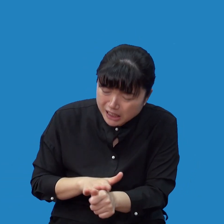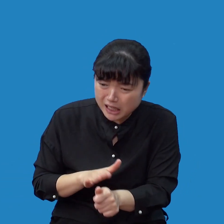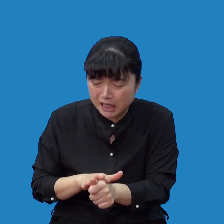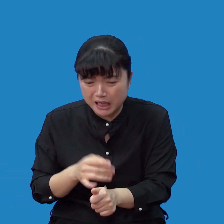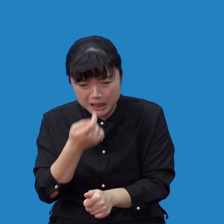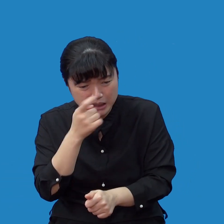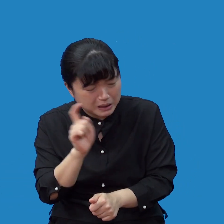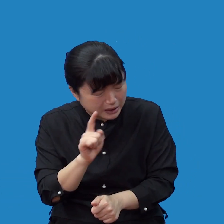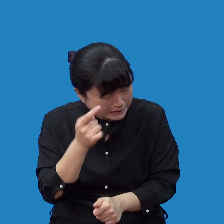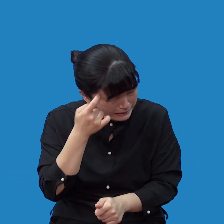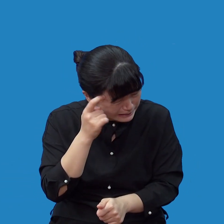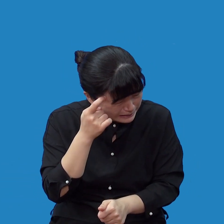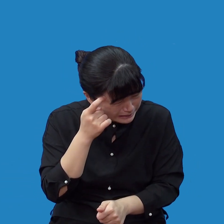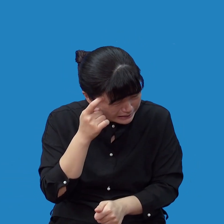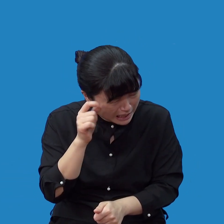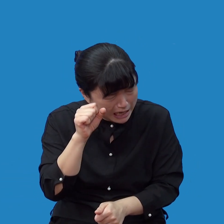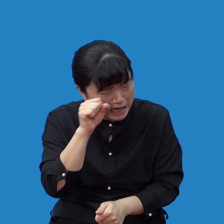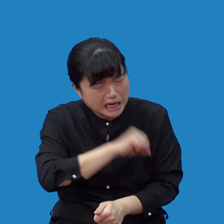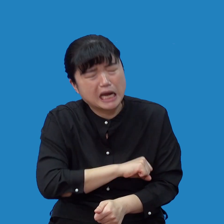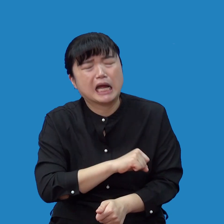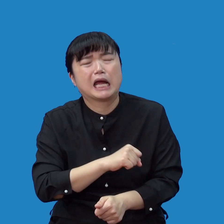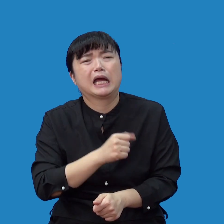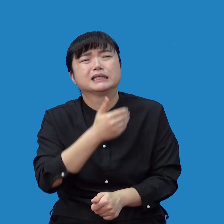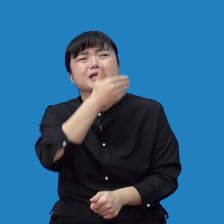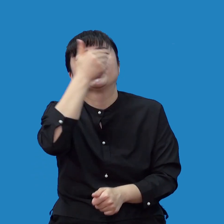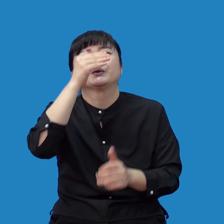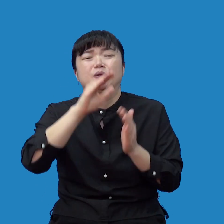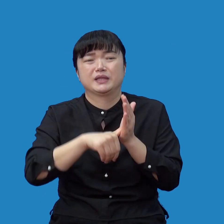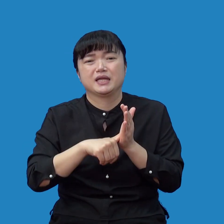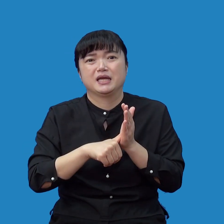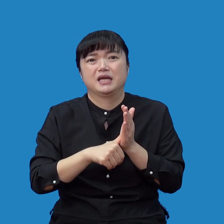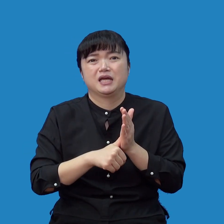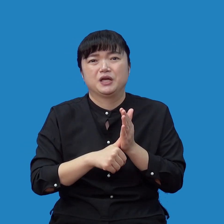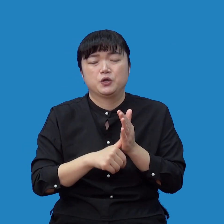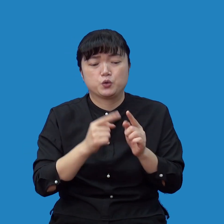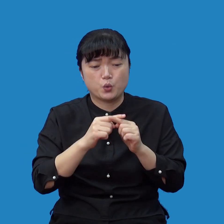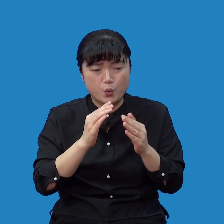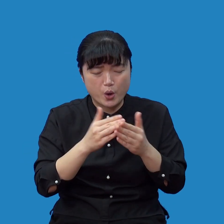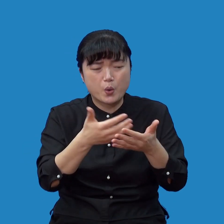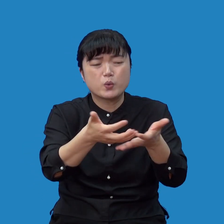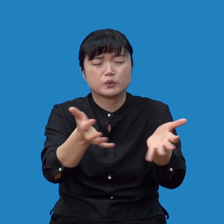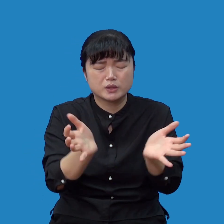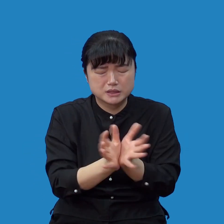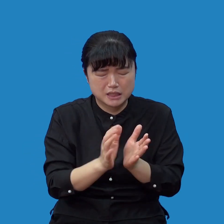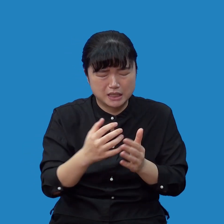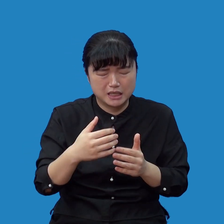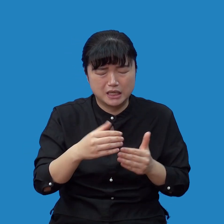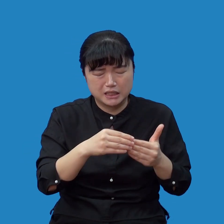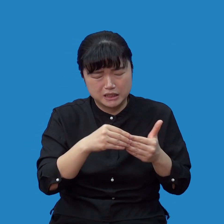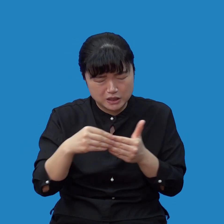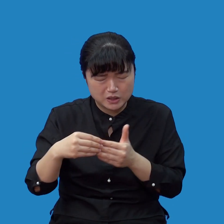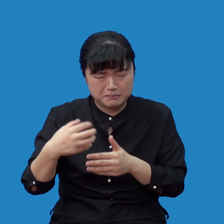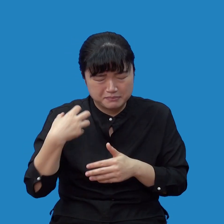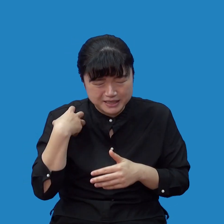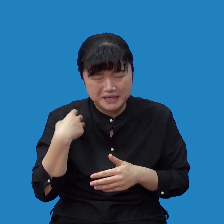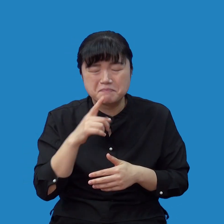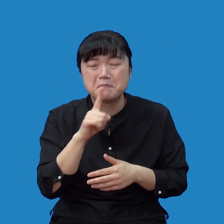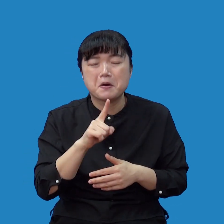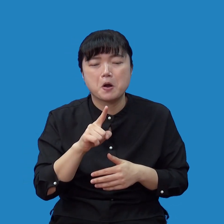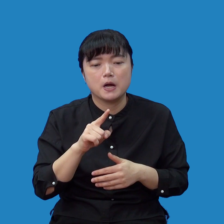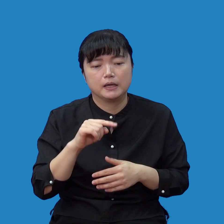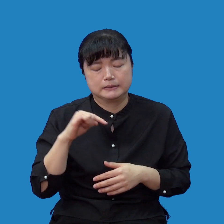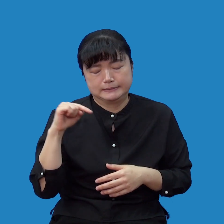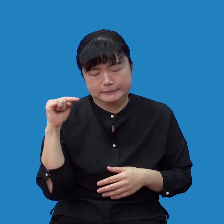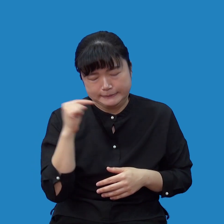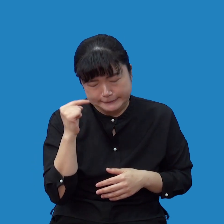생각을 해보니까 그냥 청년 시절에 교회 공동체에서 리더로 섬기면서 그 친구 표현입니다. 혹독하게